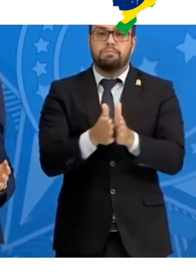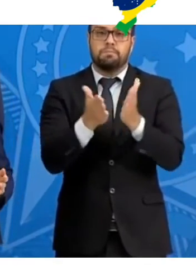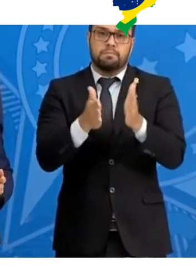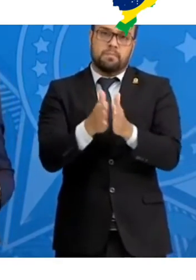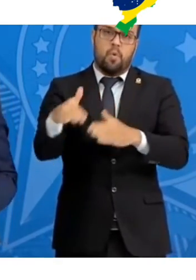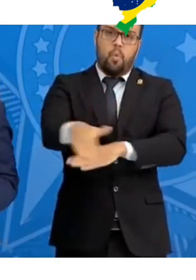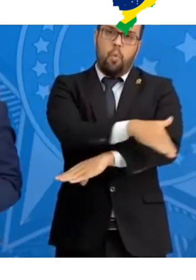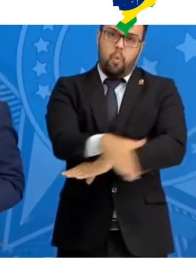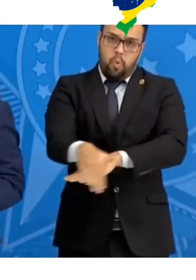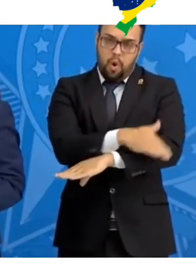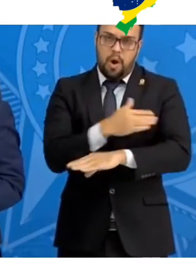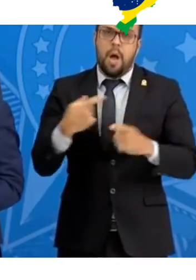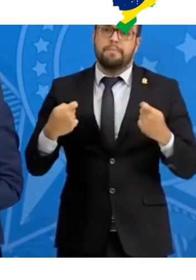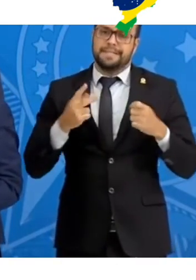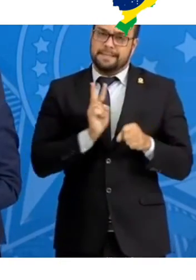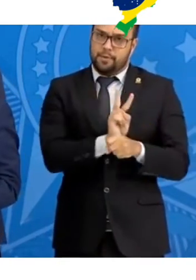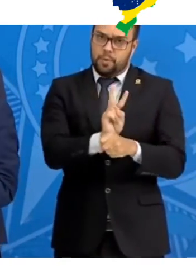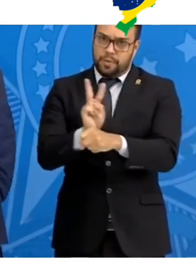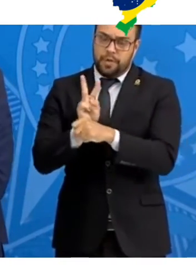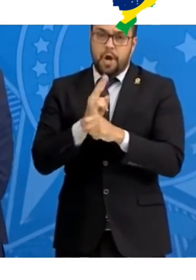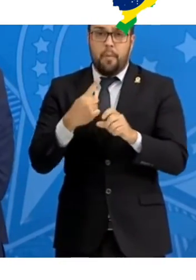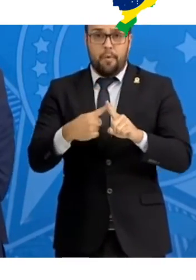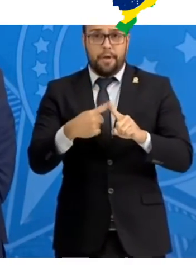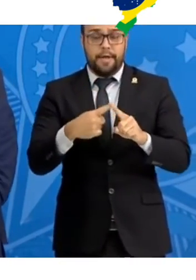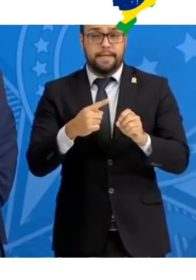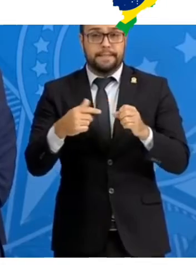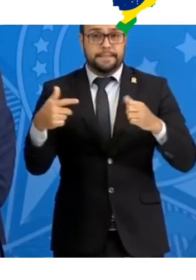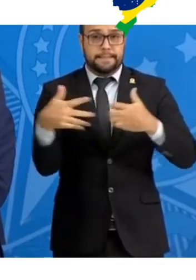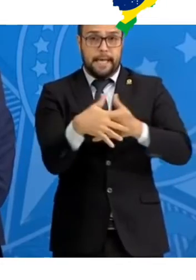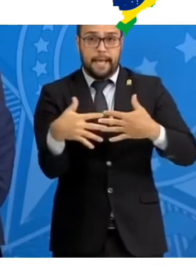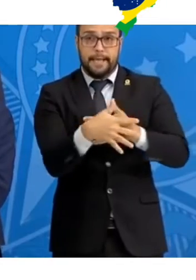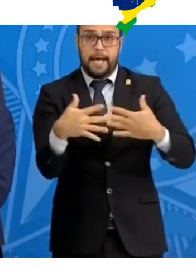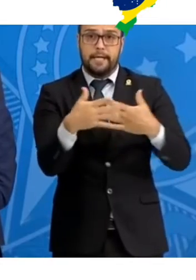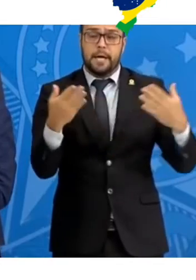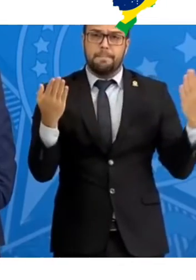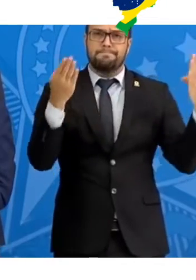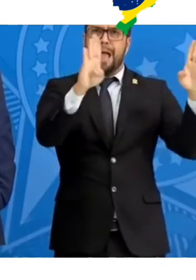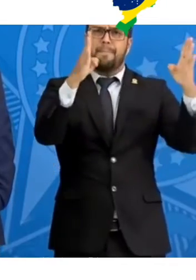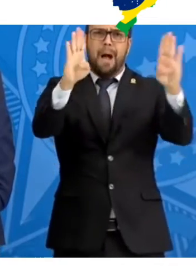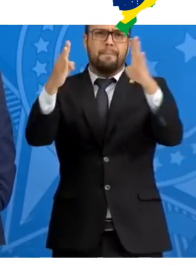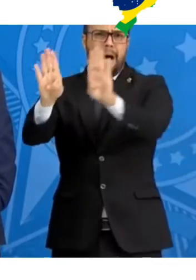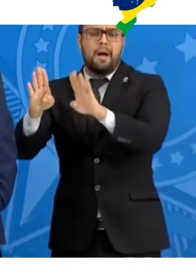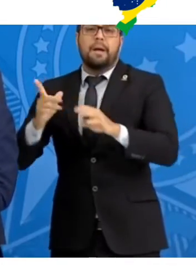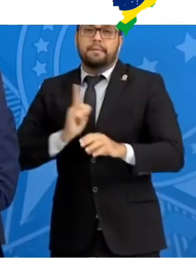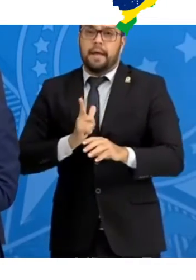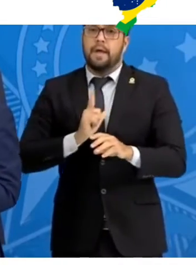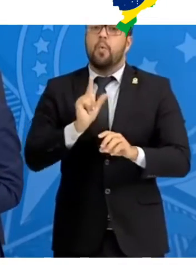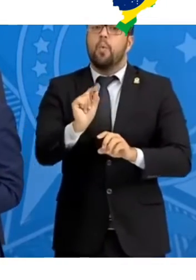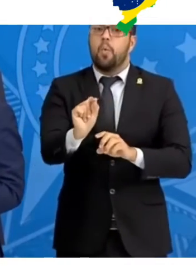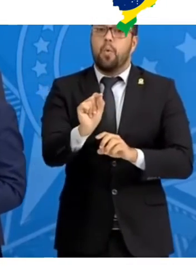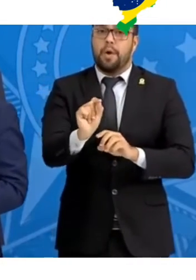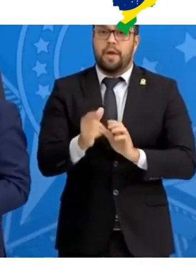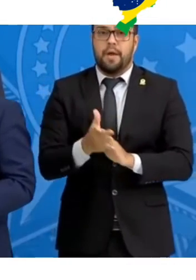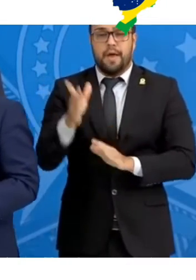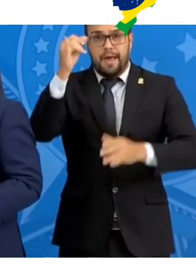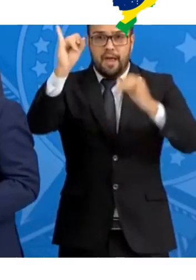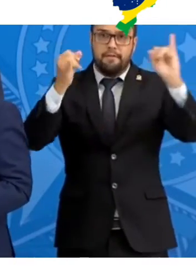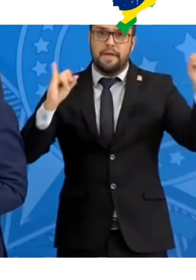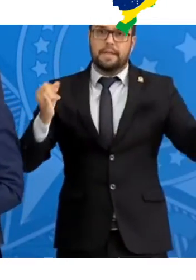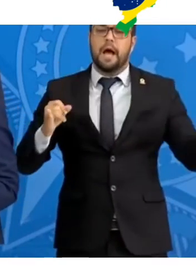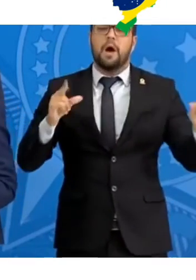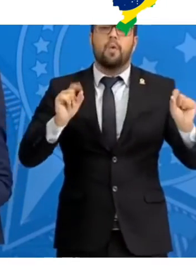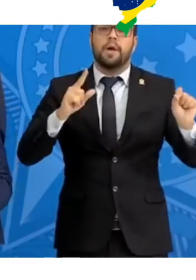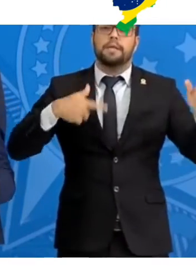ser assistida. No momento em que as cidades foram travadas, aonde nós temos a questão da não atividade econômica